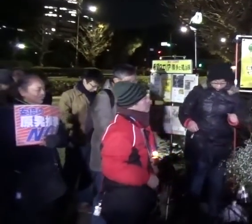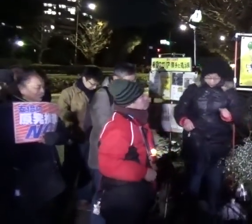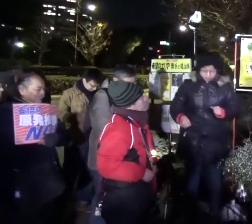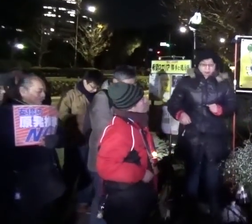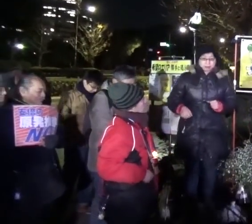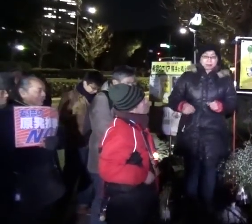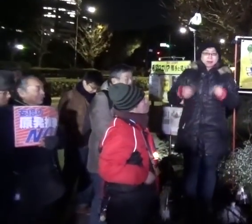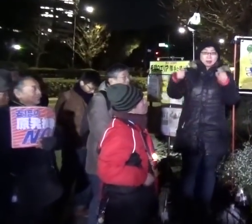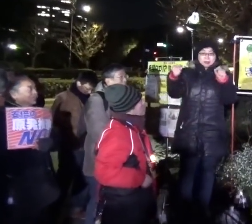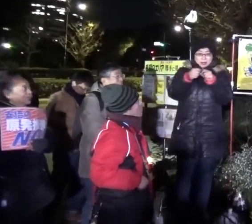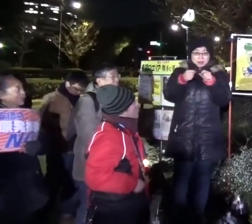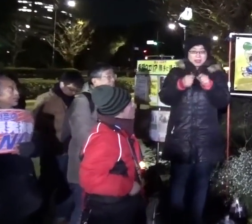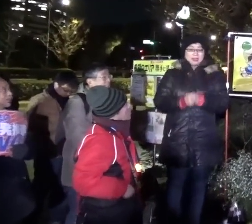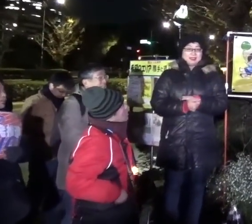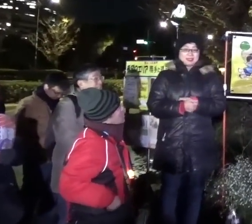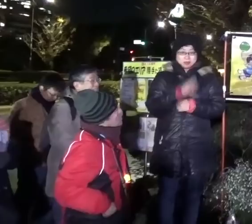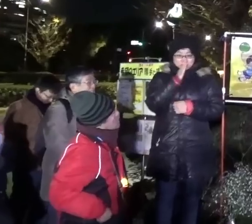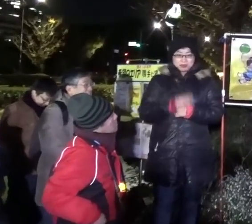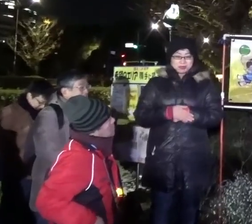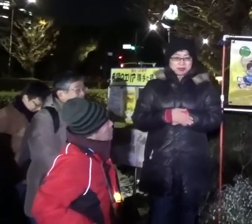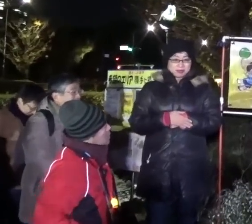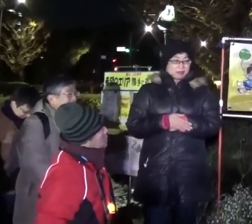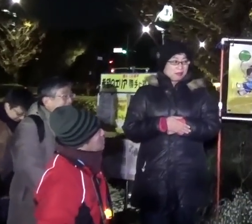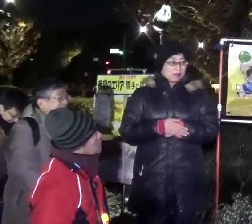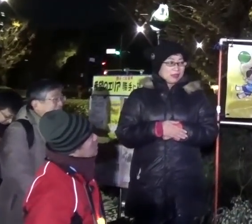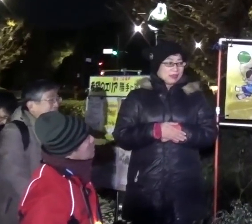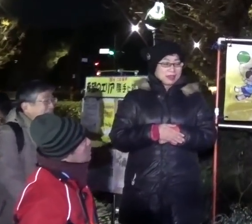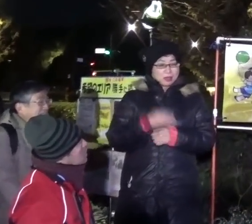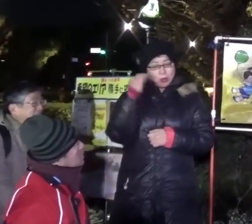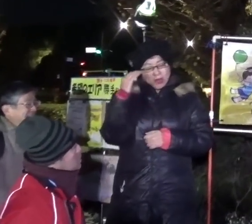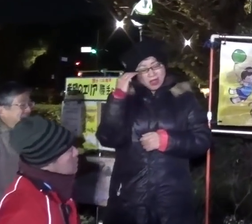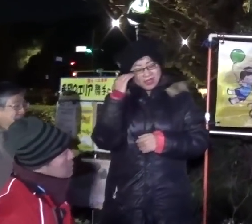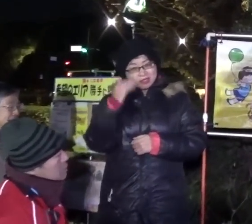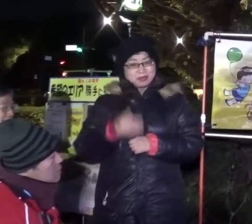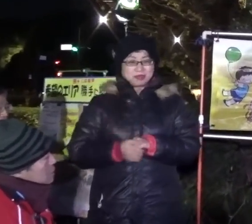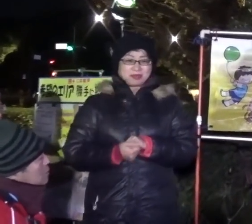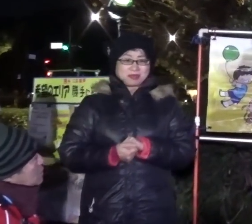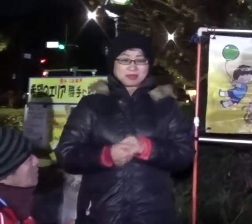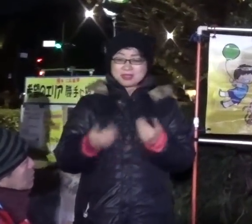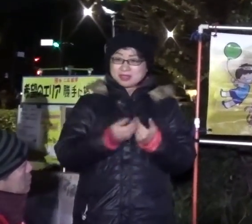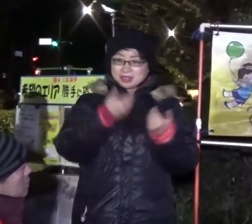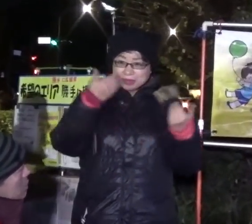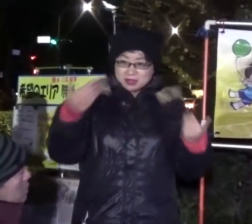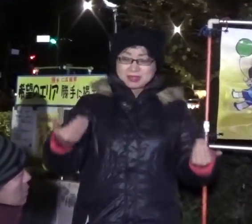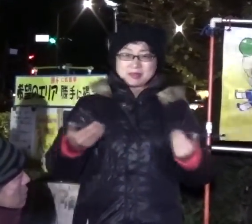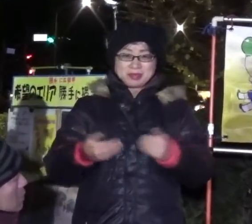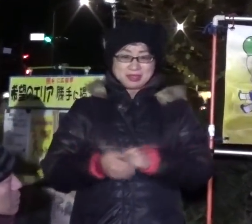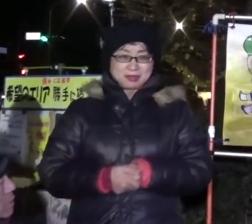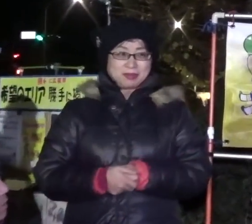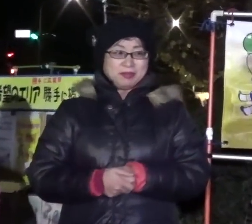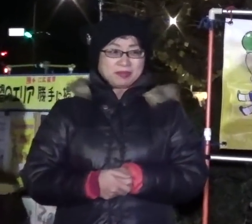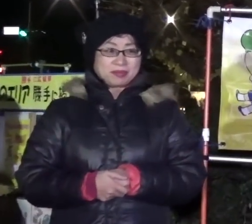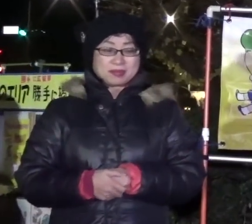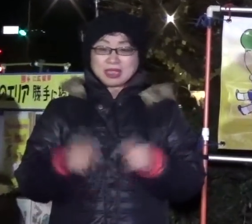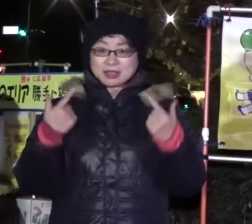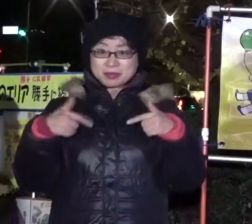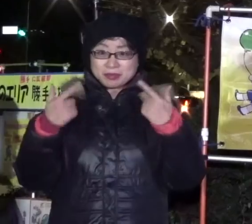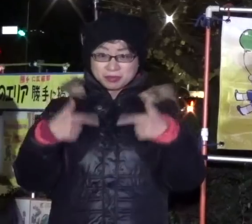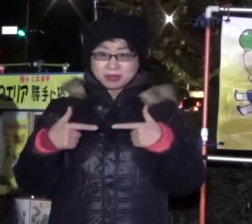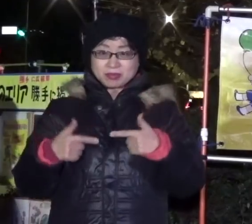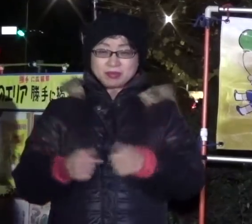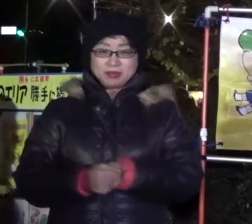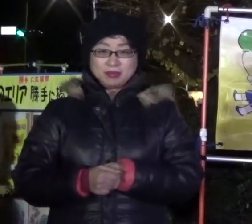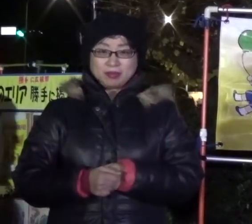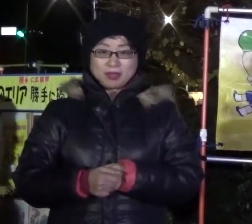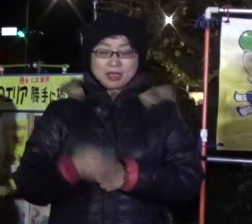あの短めだそうです。いやー困ったな。お久しぶりでございます。いつも横須